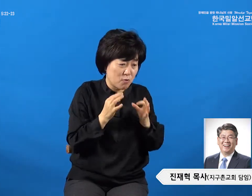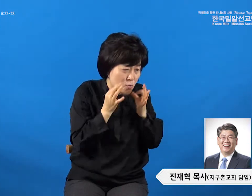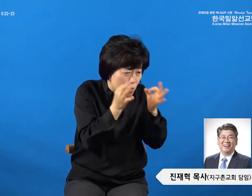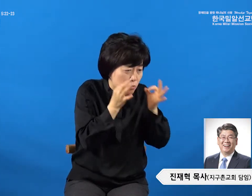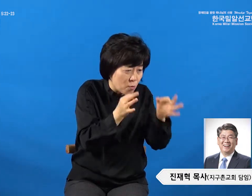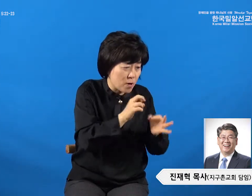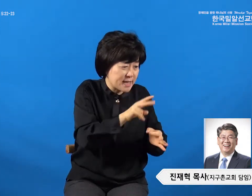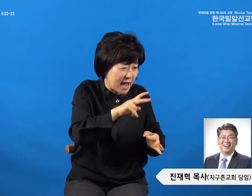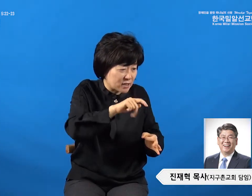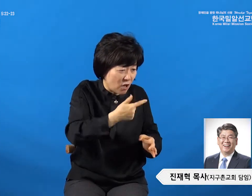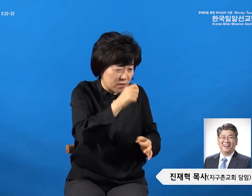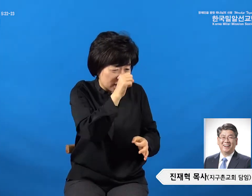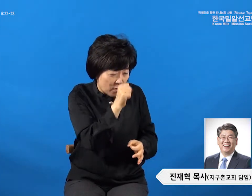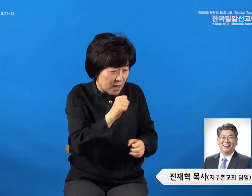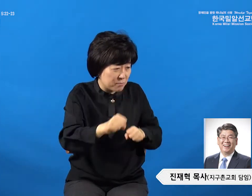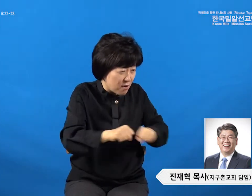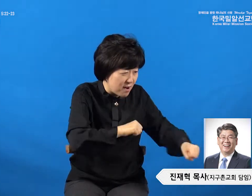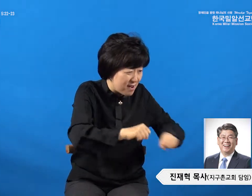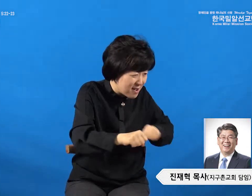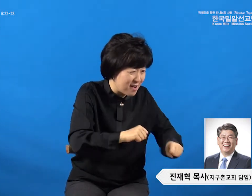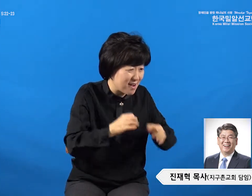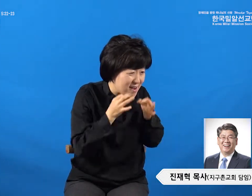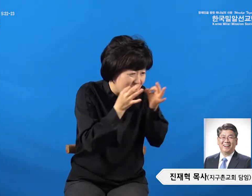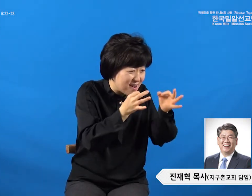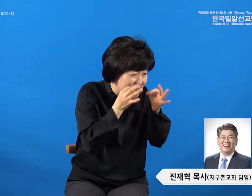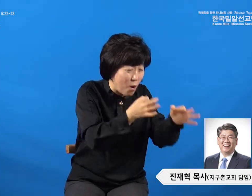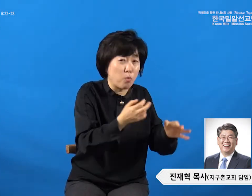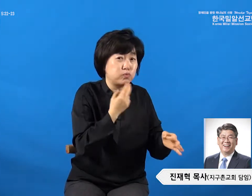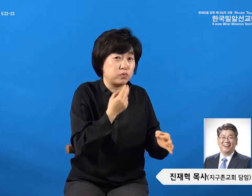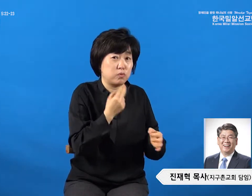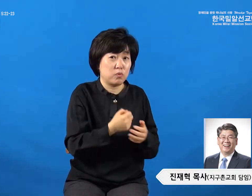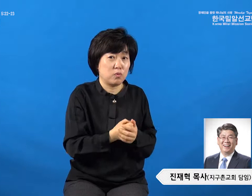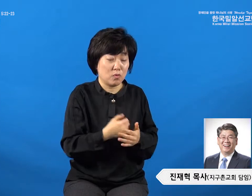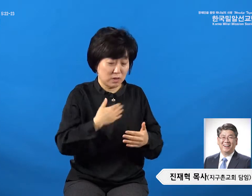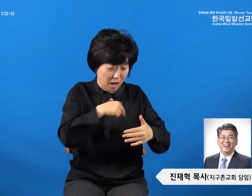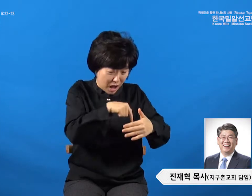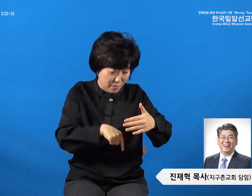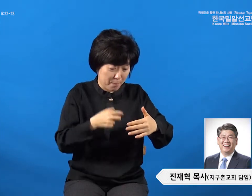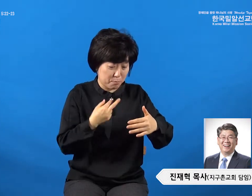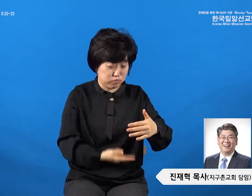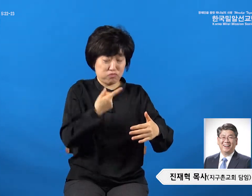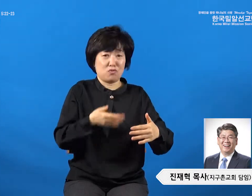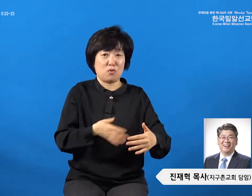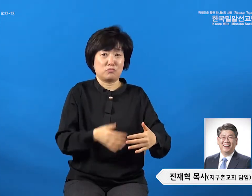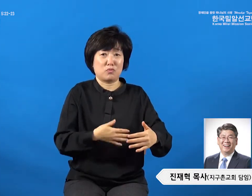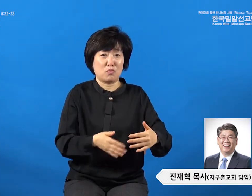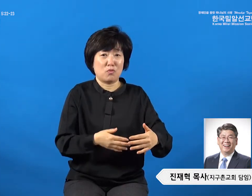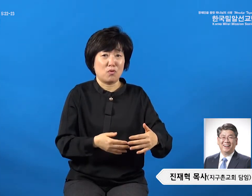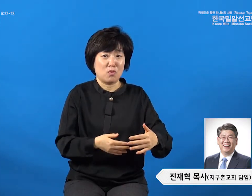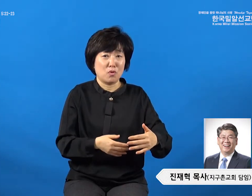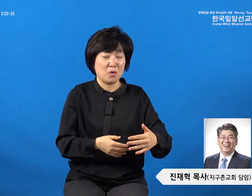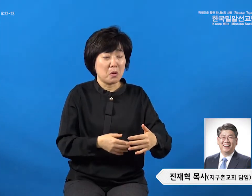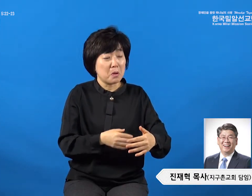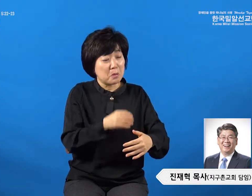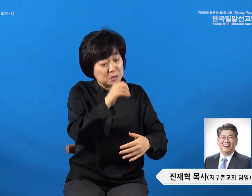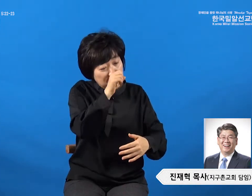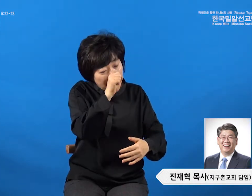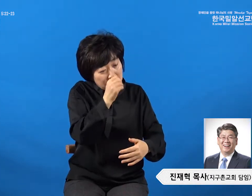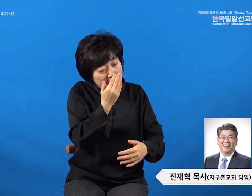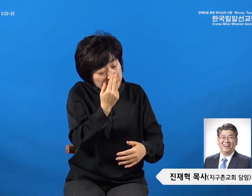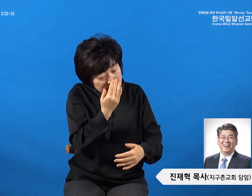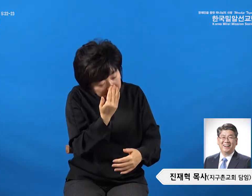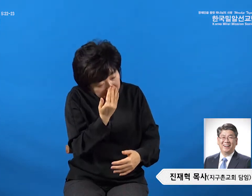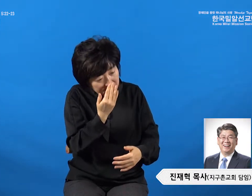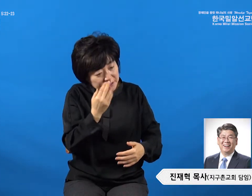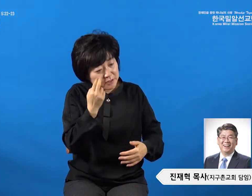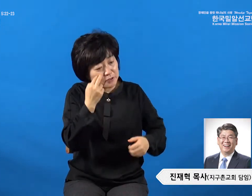없습니다. 아니, 우리 안에 그만한 선함이 존재하지 않습니다. 선한 행실 한 번 할 수 있을지 모릅니다.